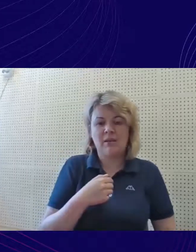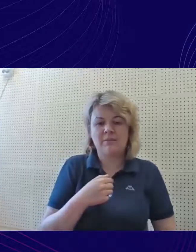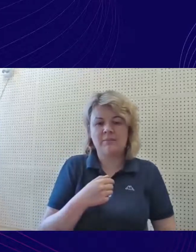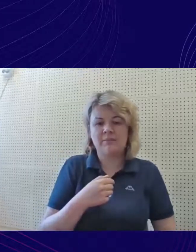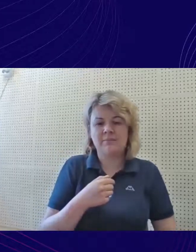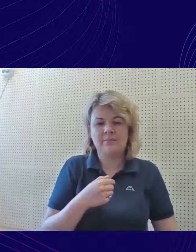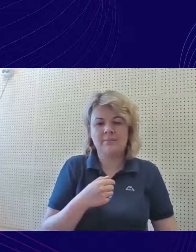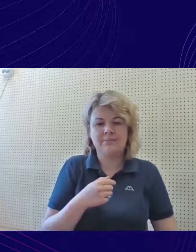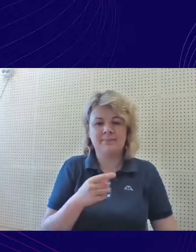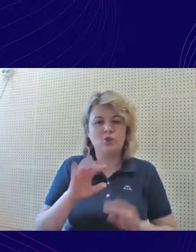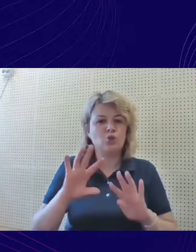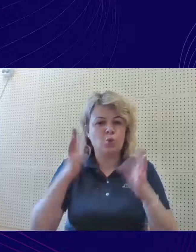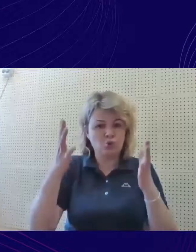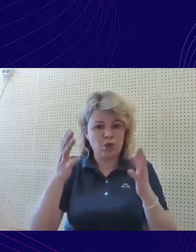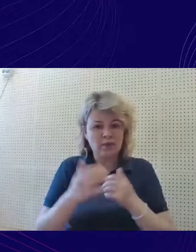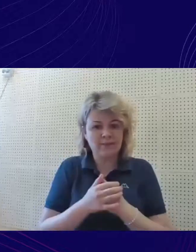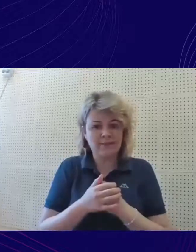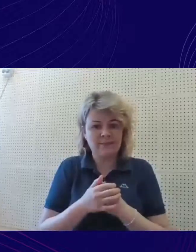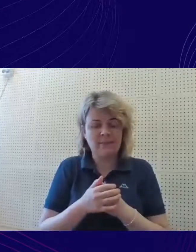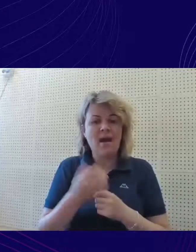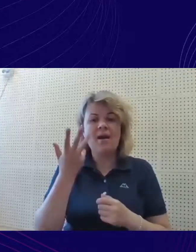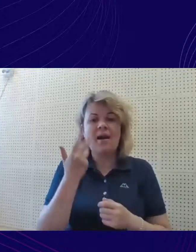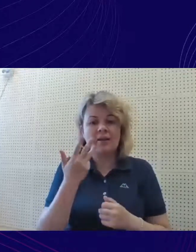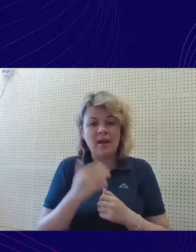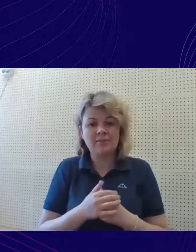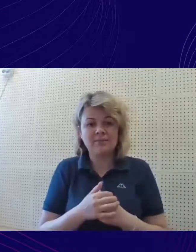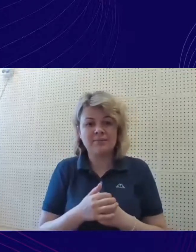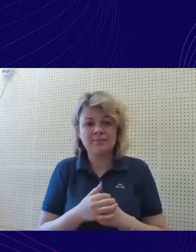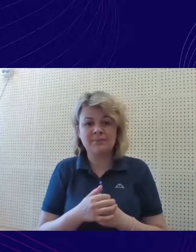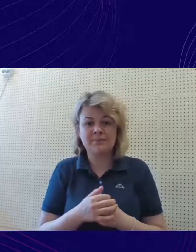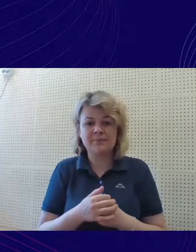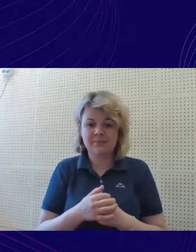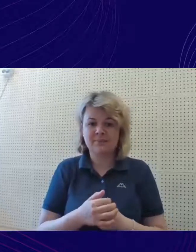единственный известный мне случай, когда